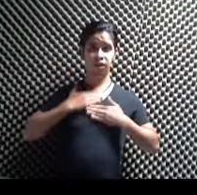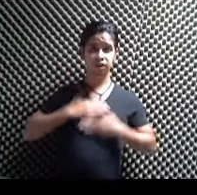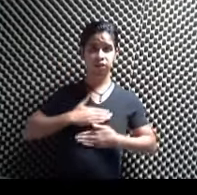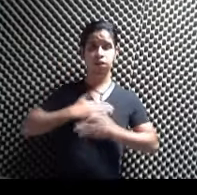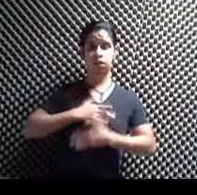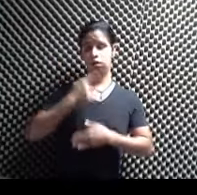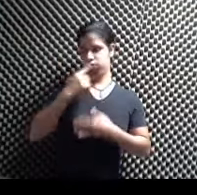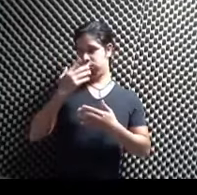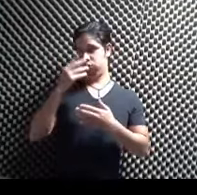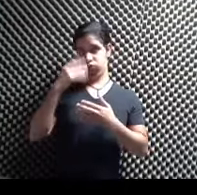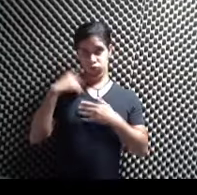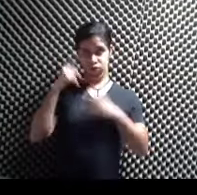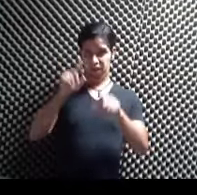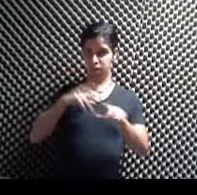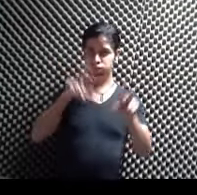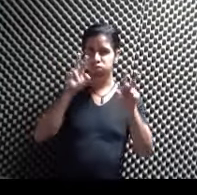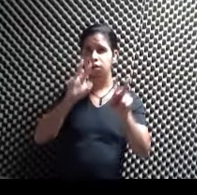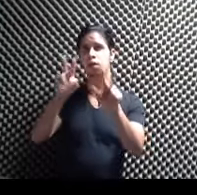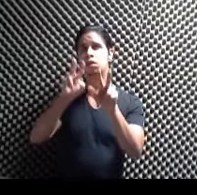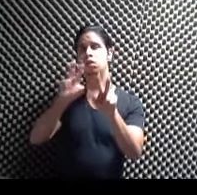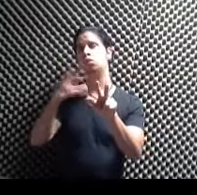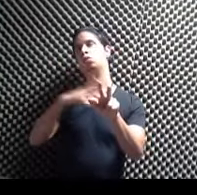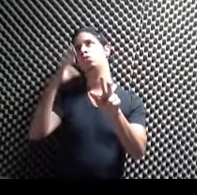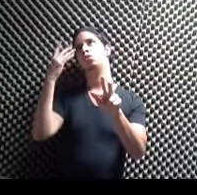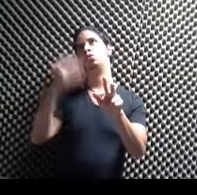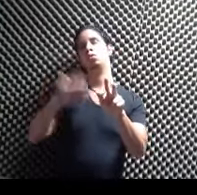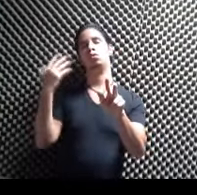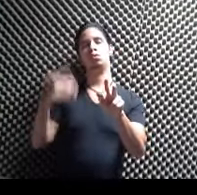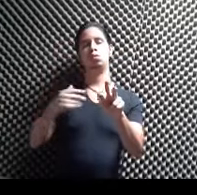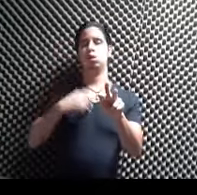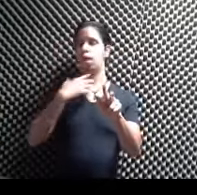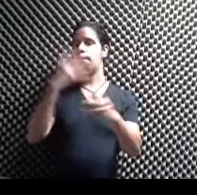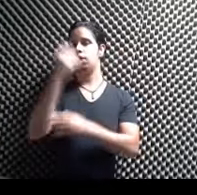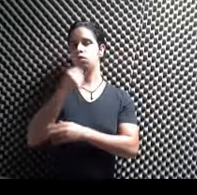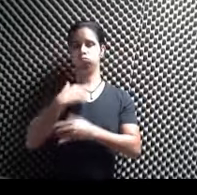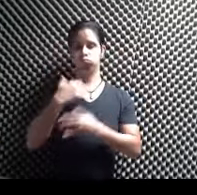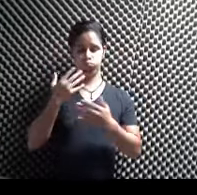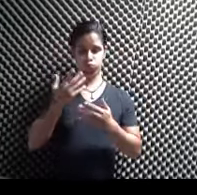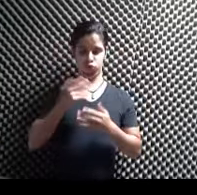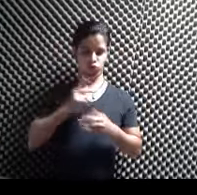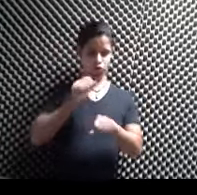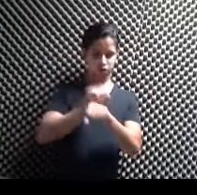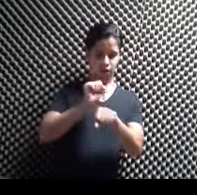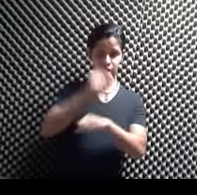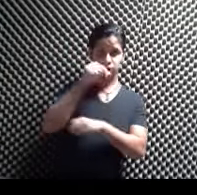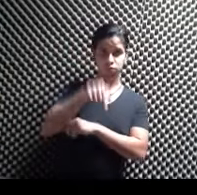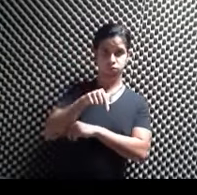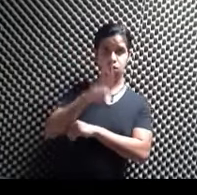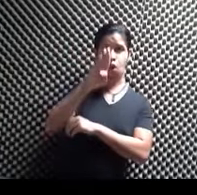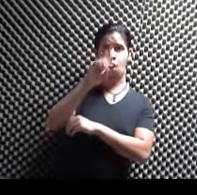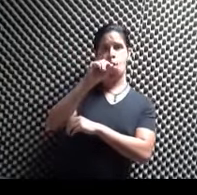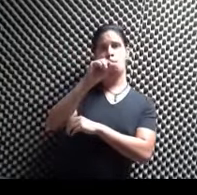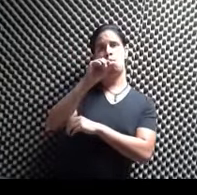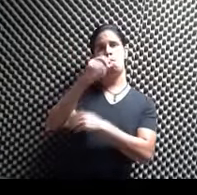Va a ser una delicia. Es una delicia para el público y es una delicia para nosotros estar trabajando este proyecto. Boletos